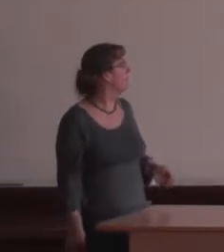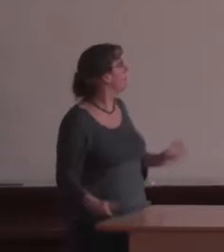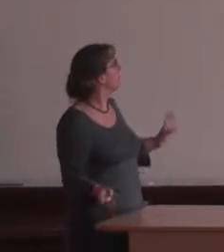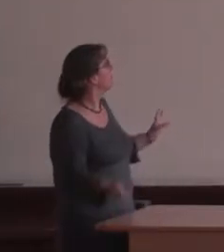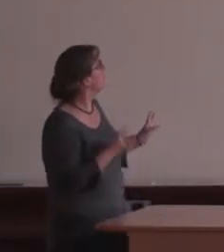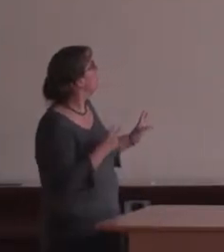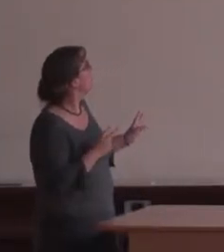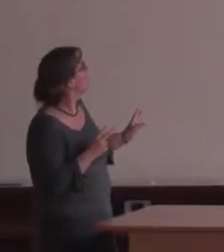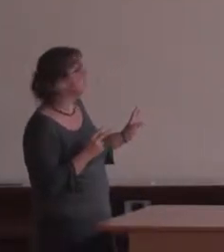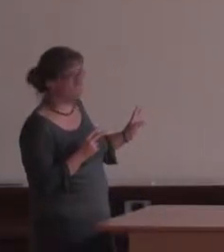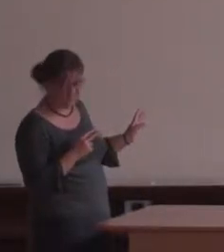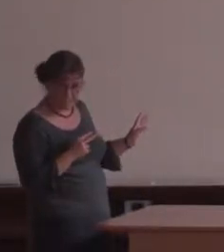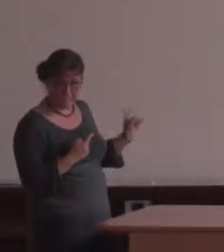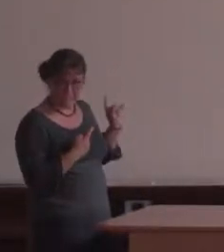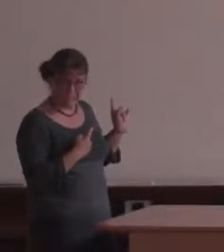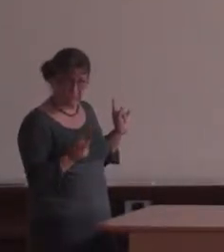chose.